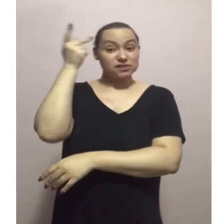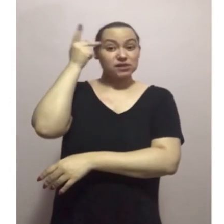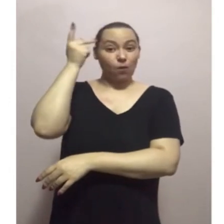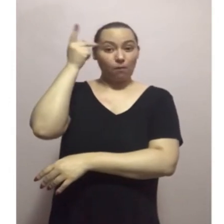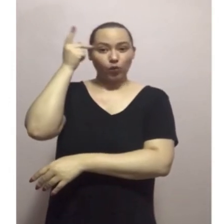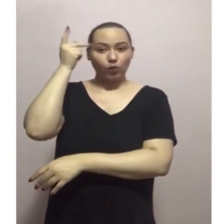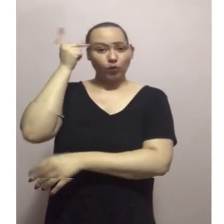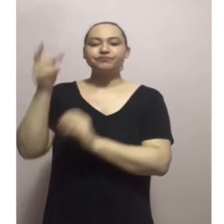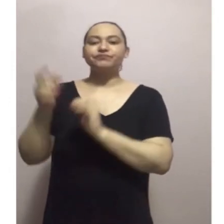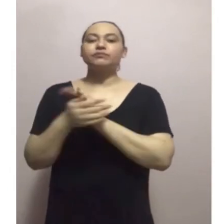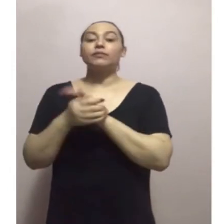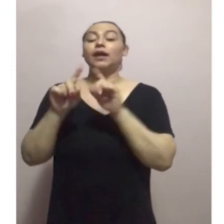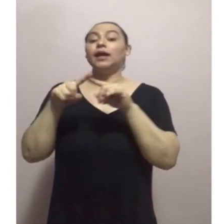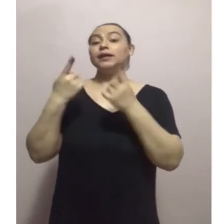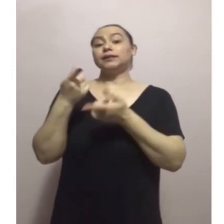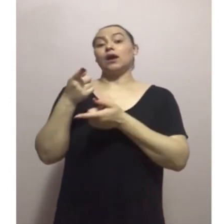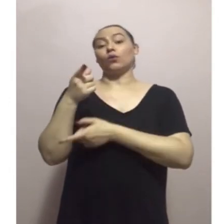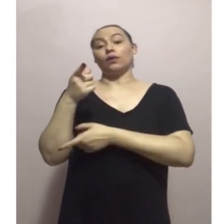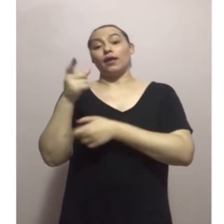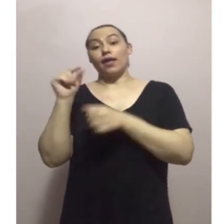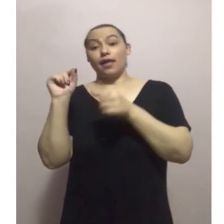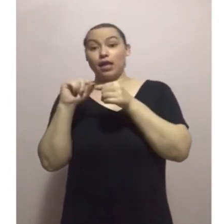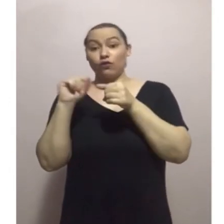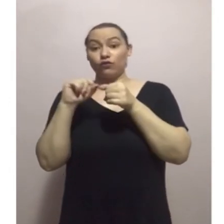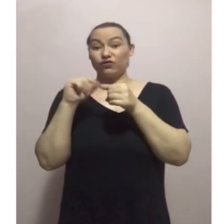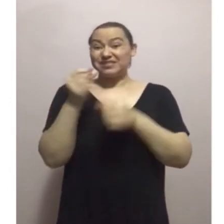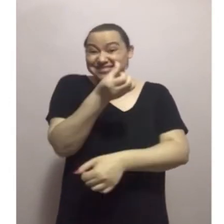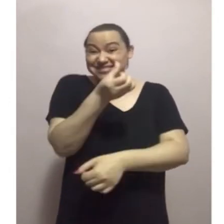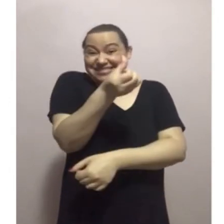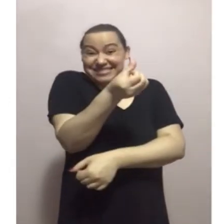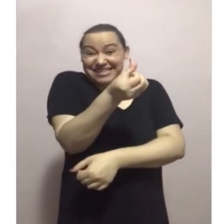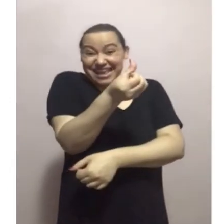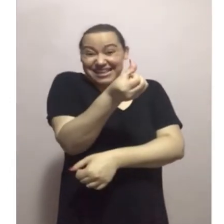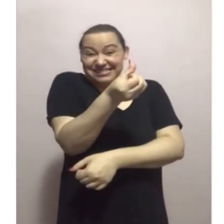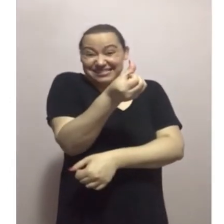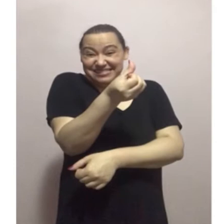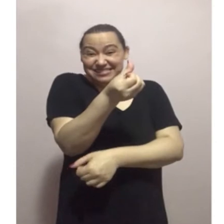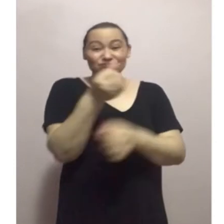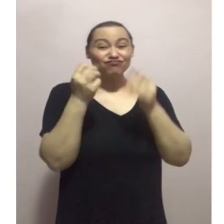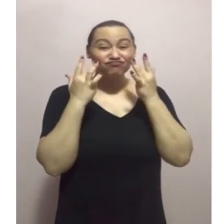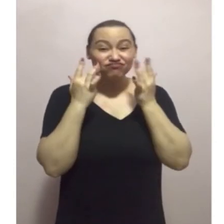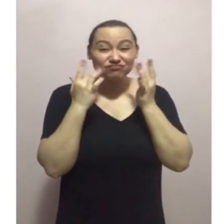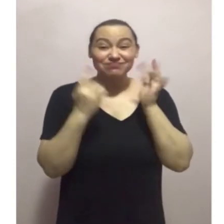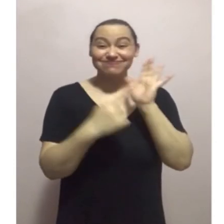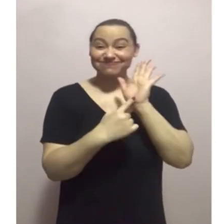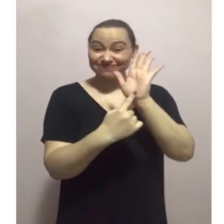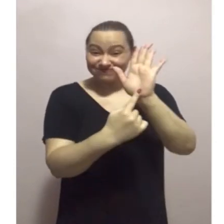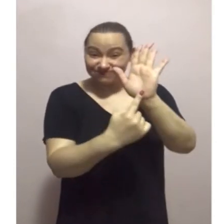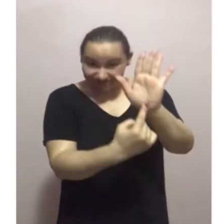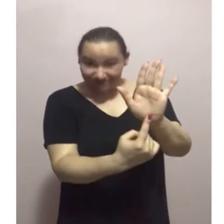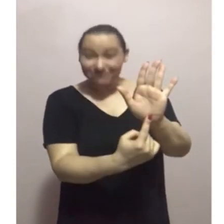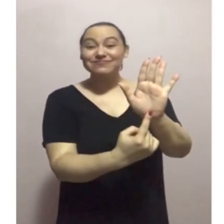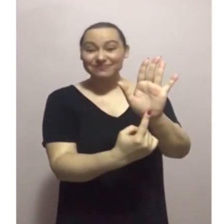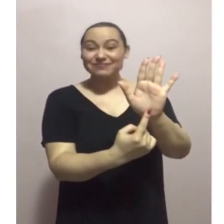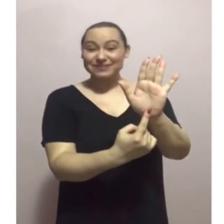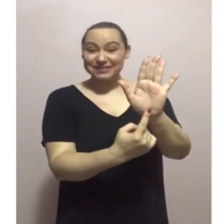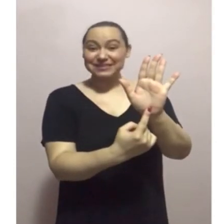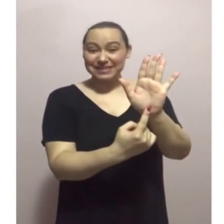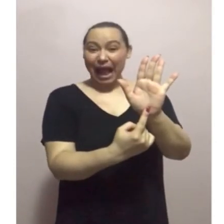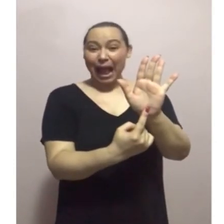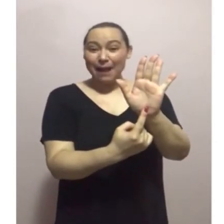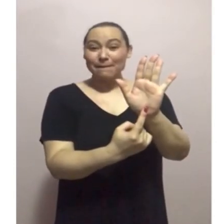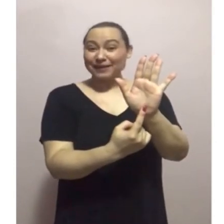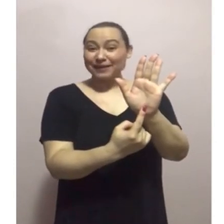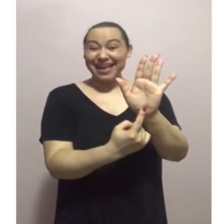Cardoso, em São Paulo. Eu fiz 6 sessões da Hora da Estrela que eu tinha acabado de estrear